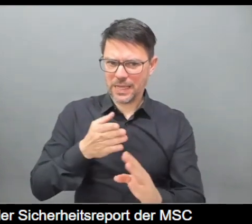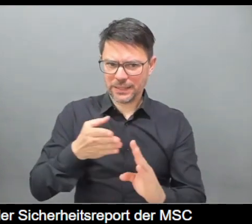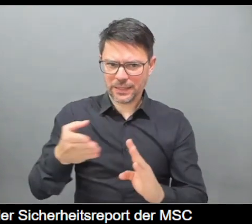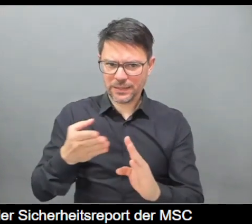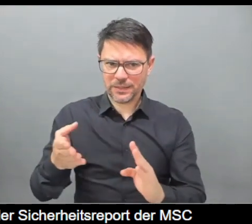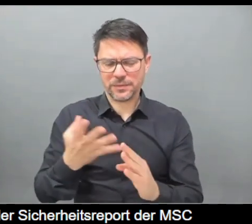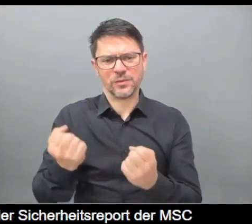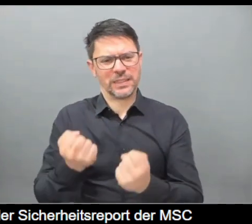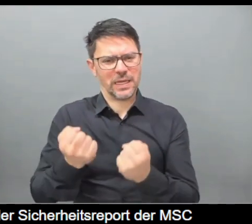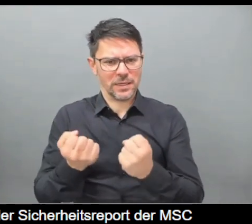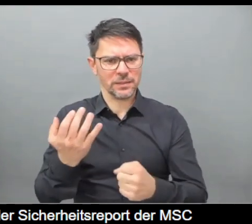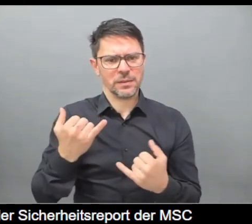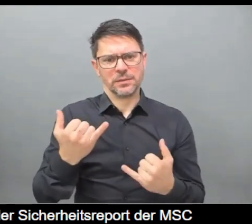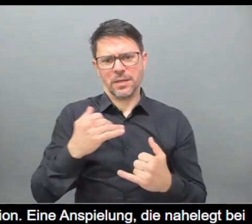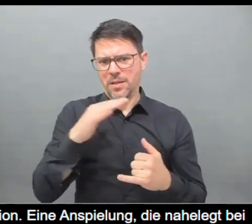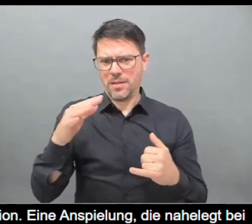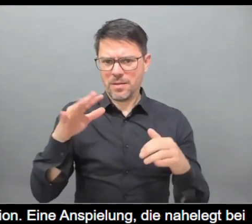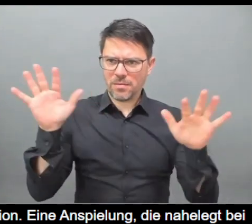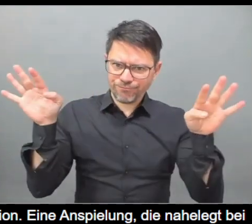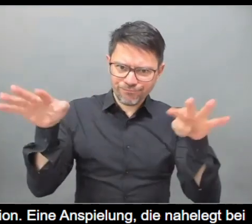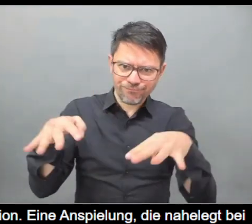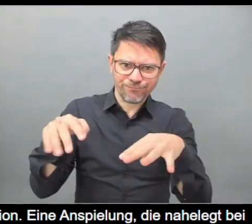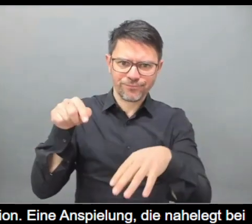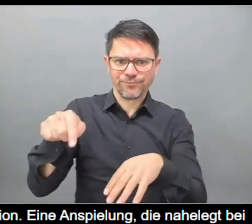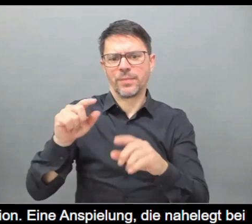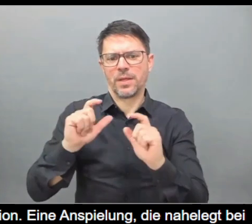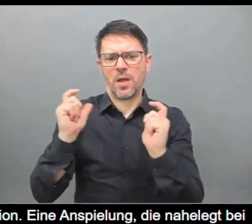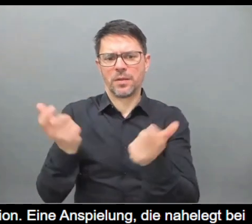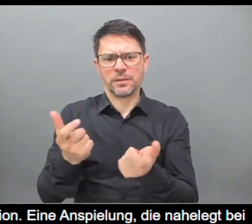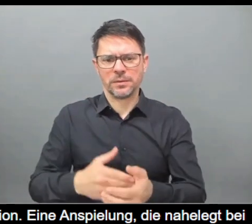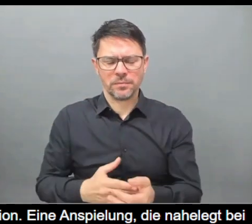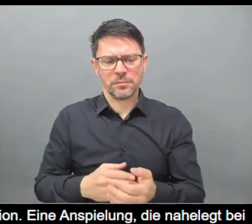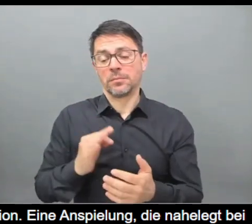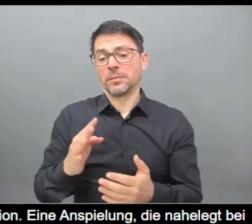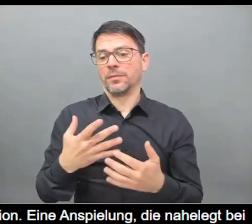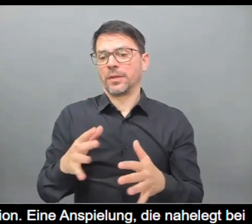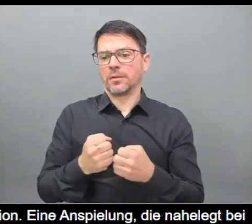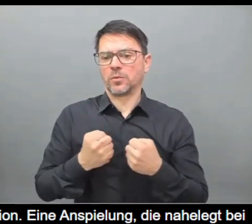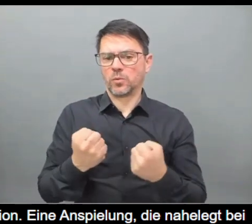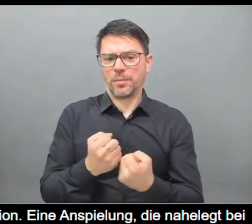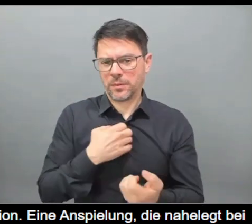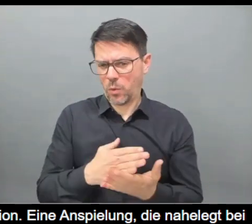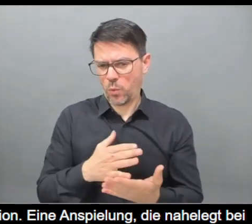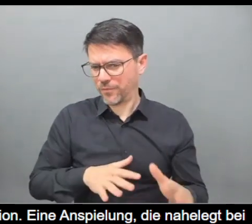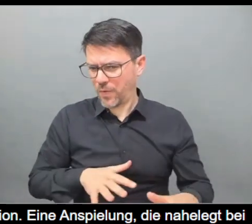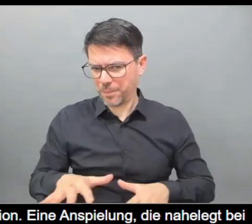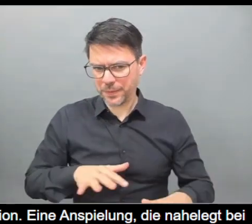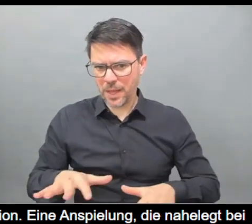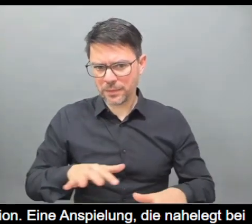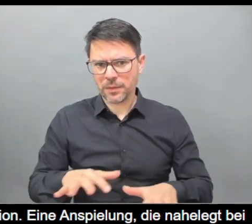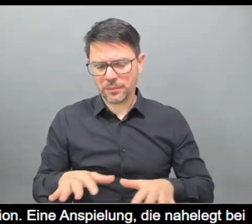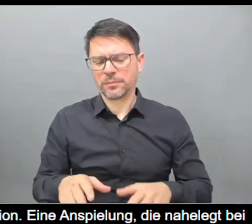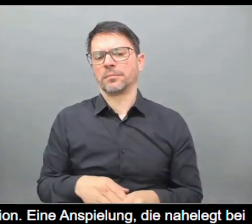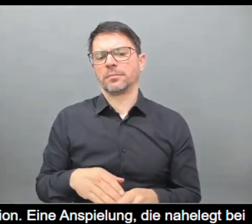Sicherheit aller Teilnehmerinnen und Teilnehmer gewährleisten zu können. Gleichzeitig natürlich auch das Demonstrationsrecht derer, die demonstrieren wollen,